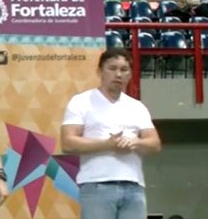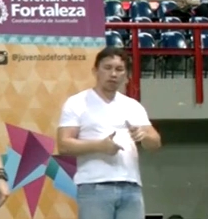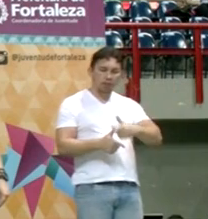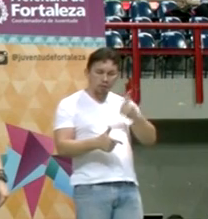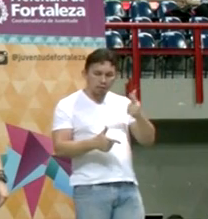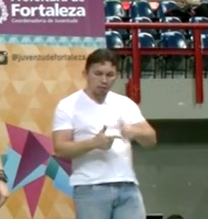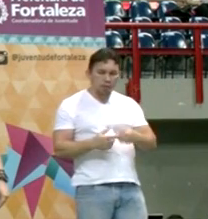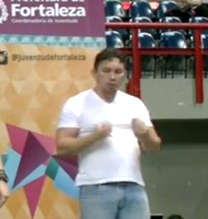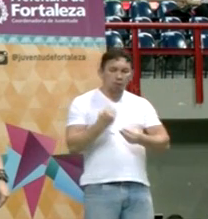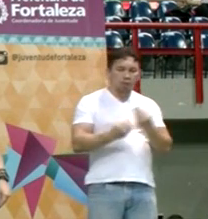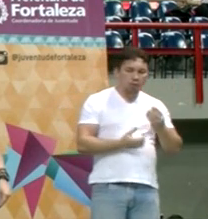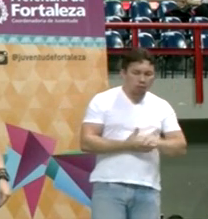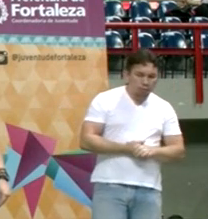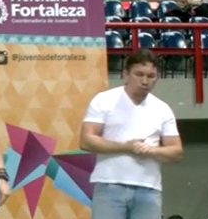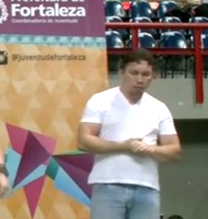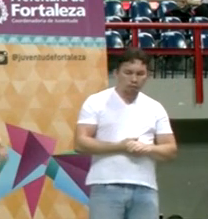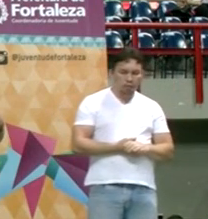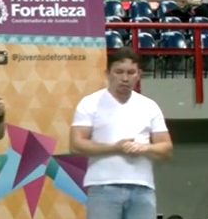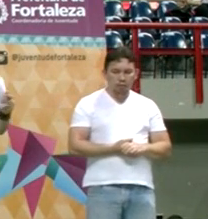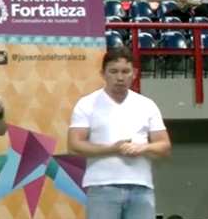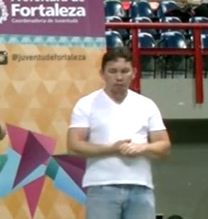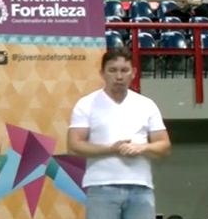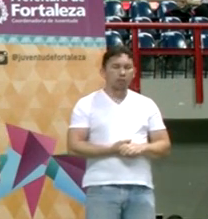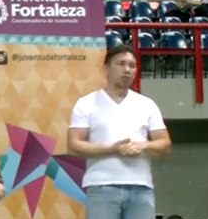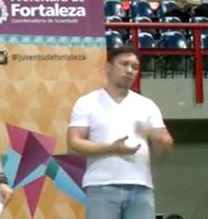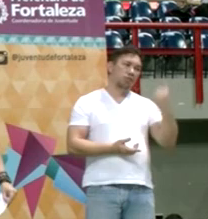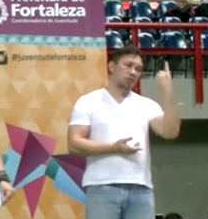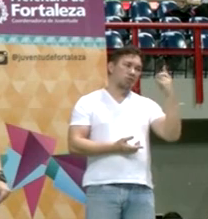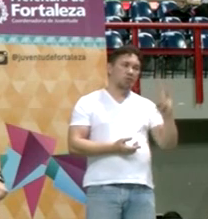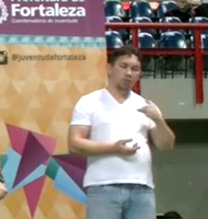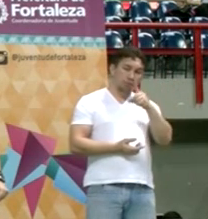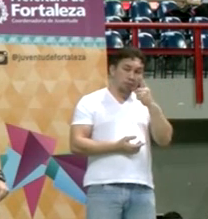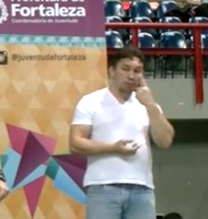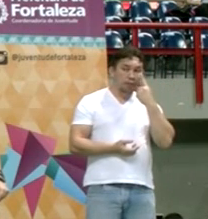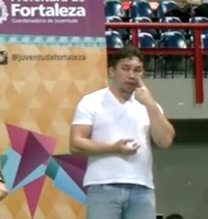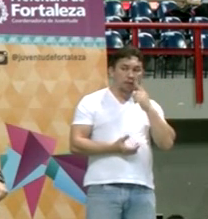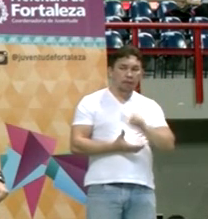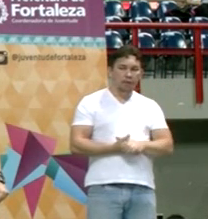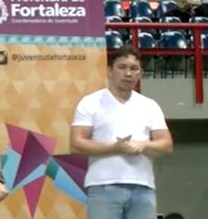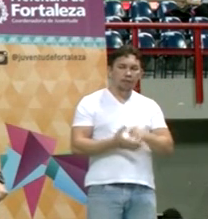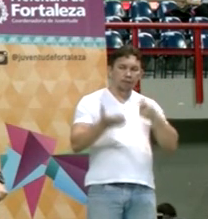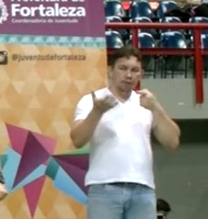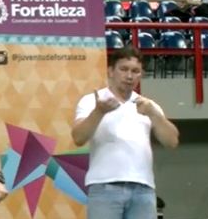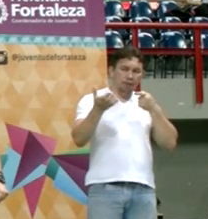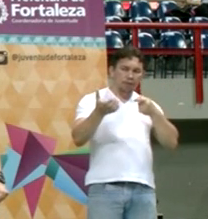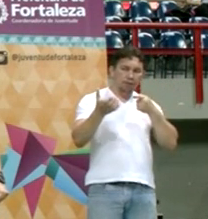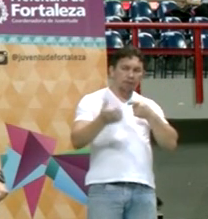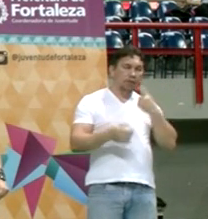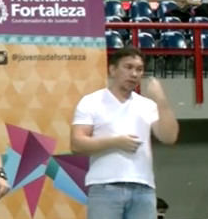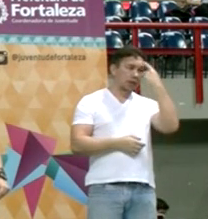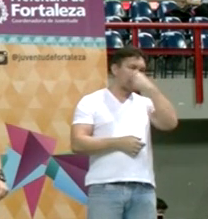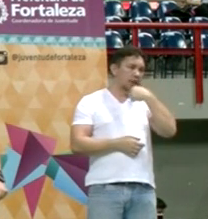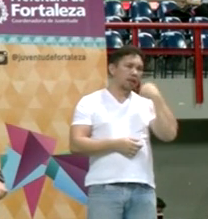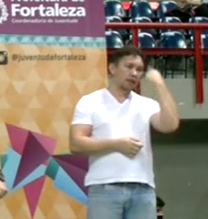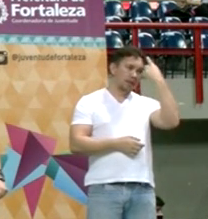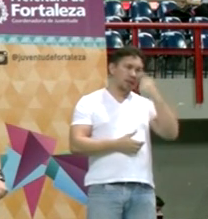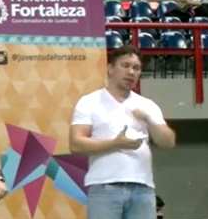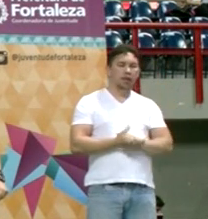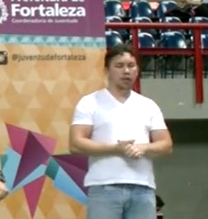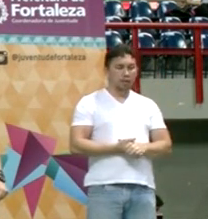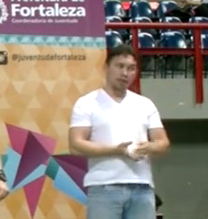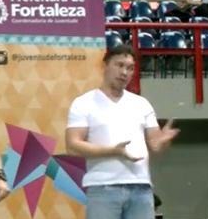usou outra tática com o Rasputin. Rapaz, só tem uma maneira para saber se ele é bruxo. Nós vamos fuzilar atirando na cara.